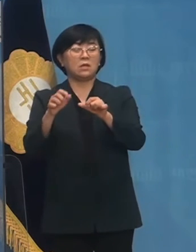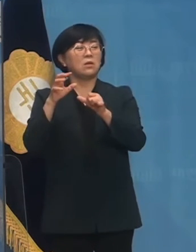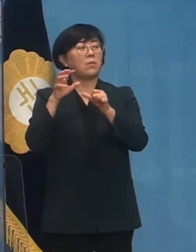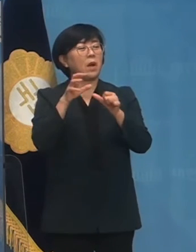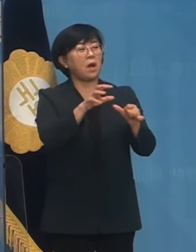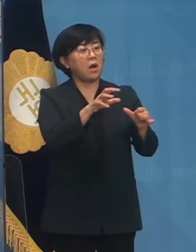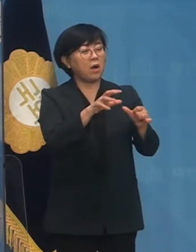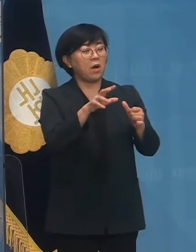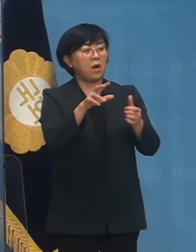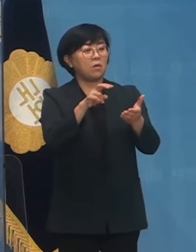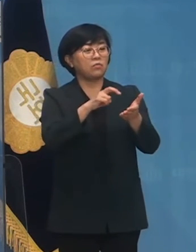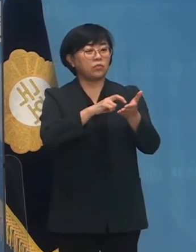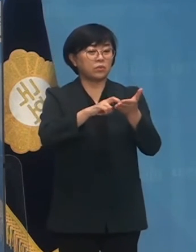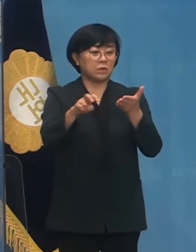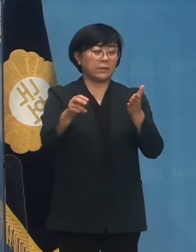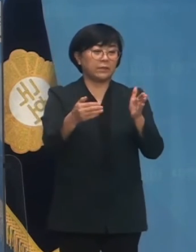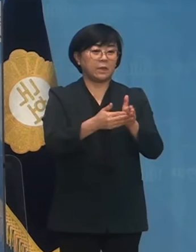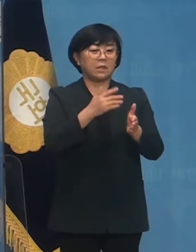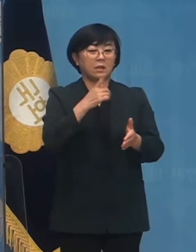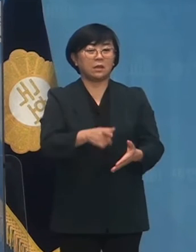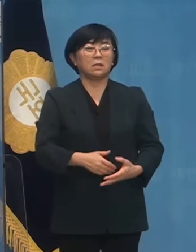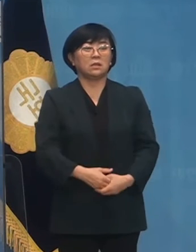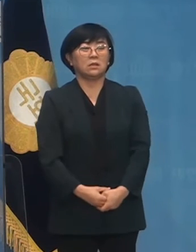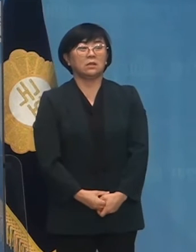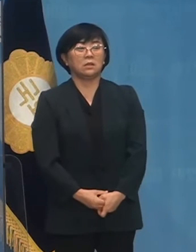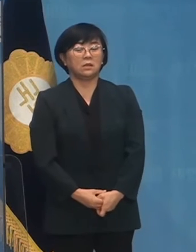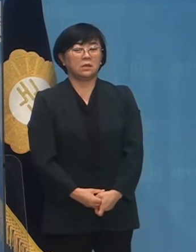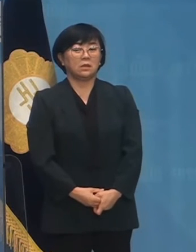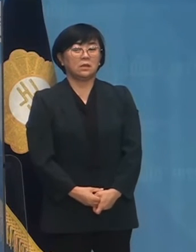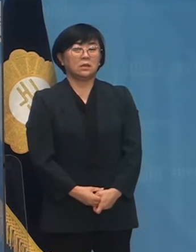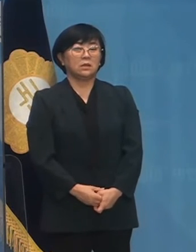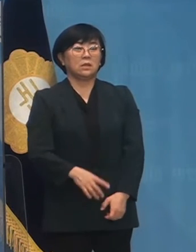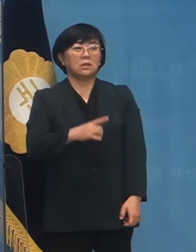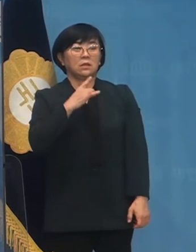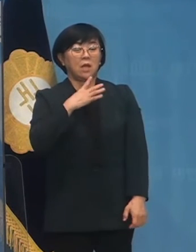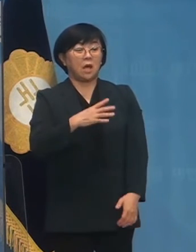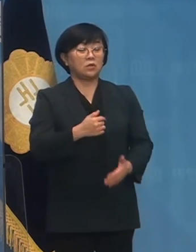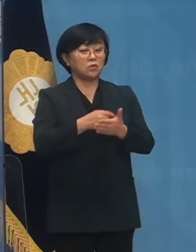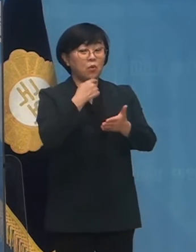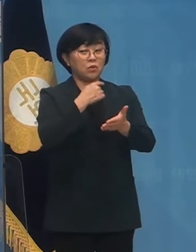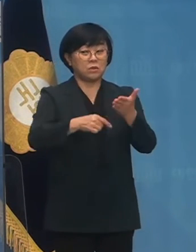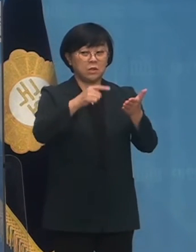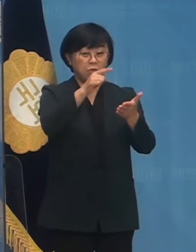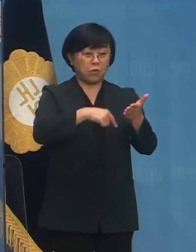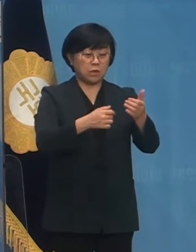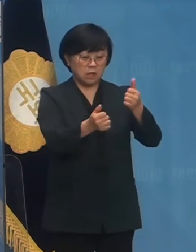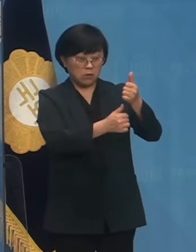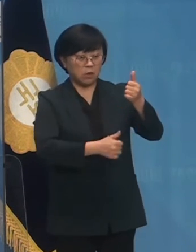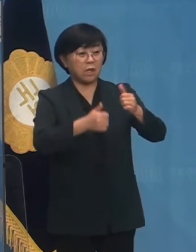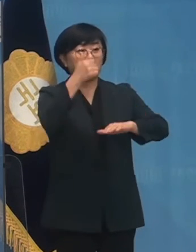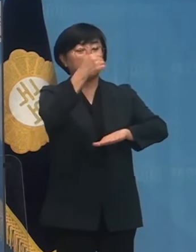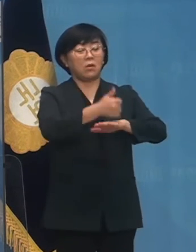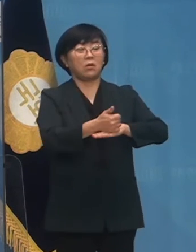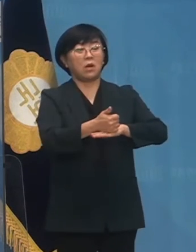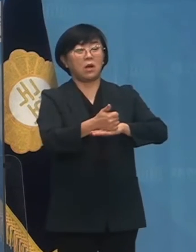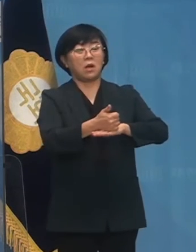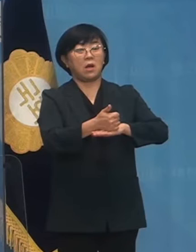협박성 문자만 보냈을 뿐입니다. 단지 손실보상위원회의 결과라는